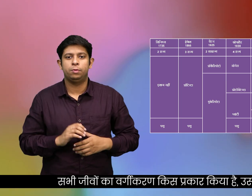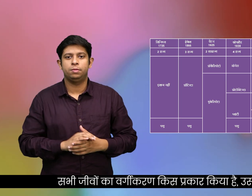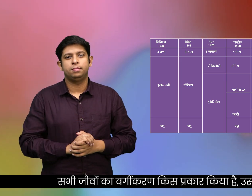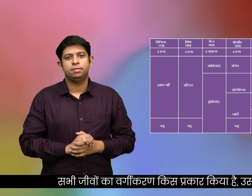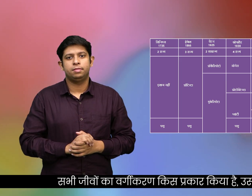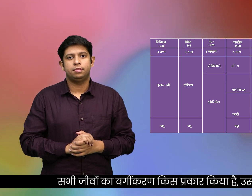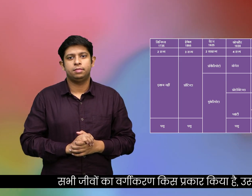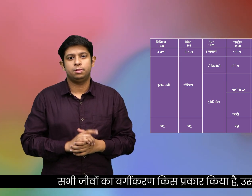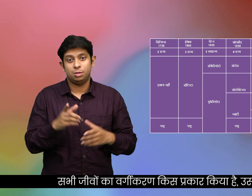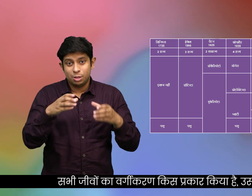पहले